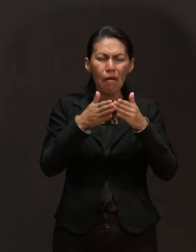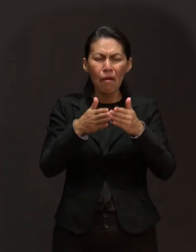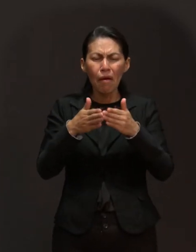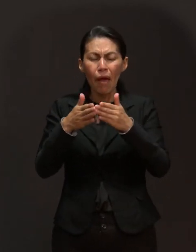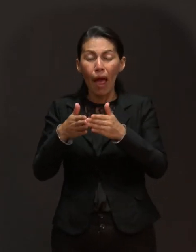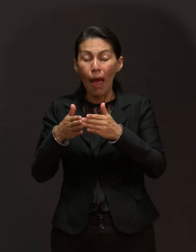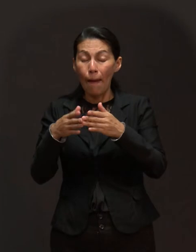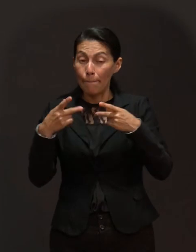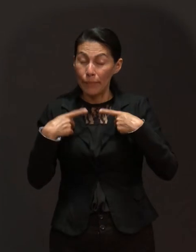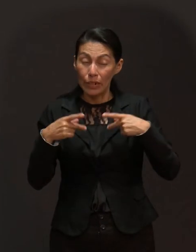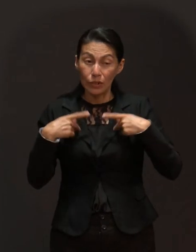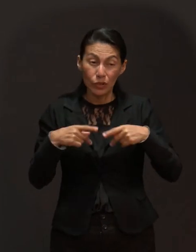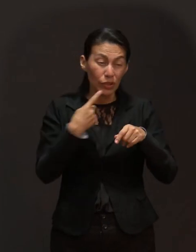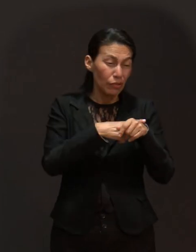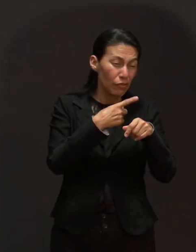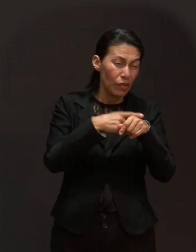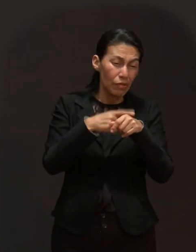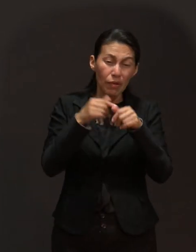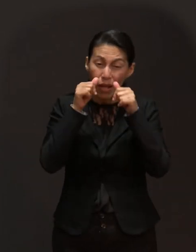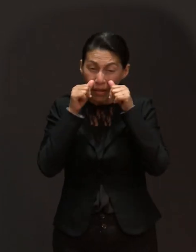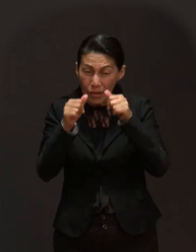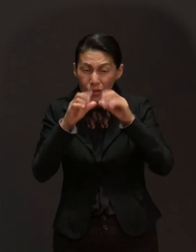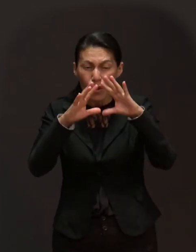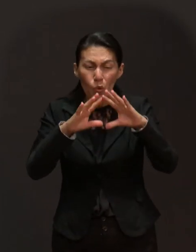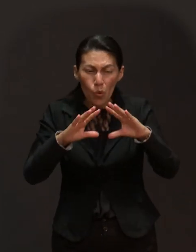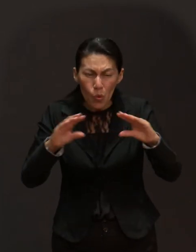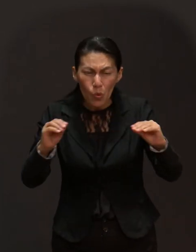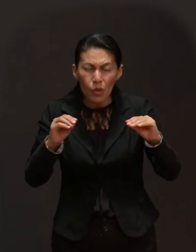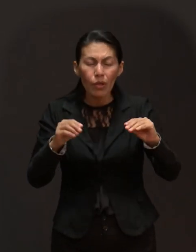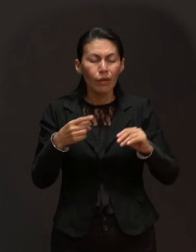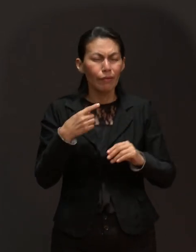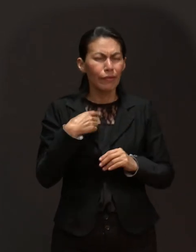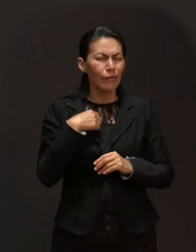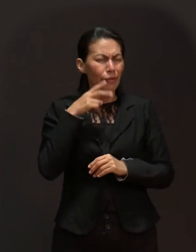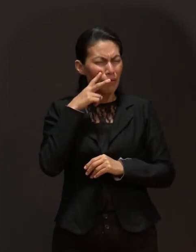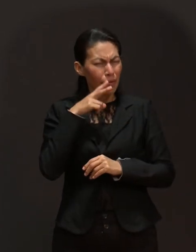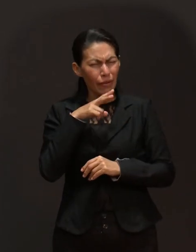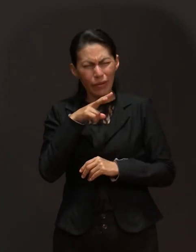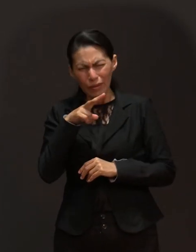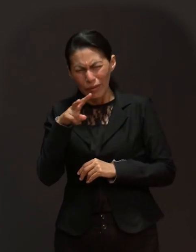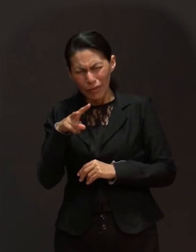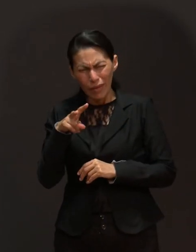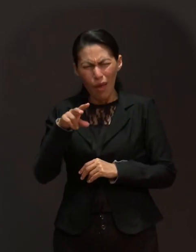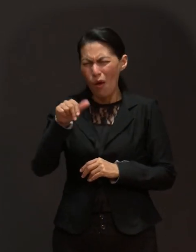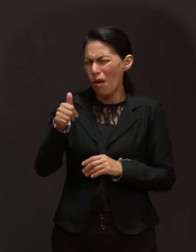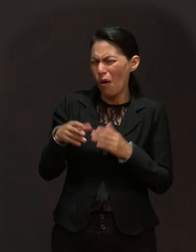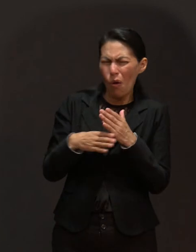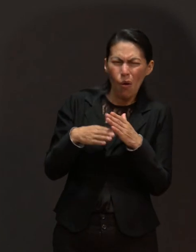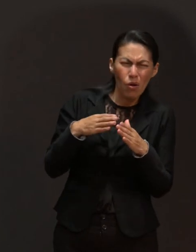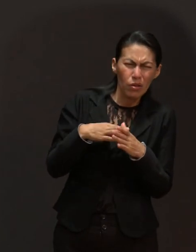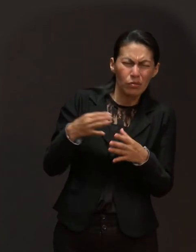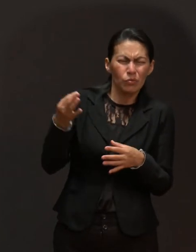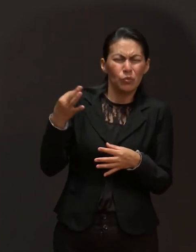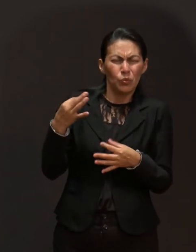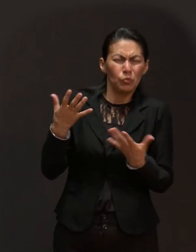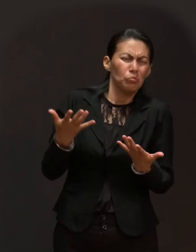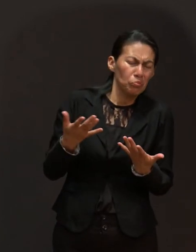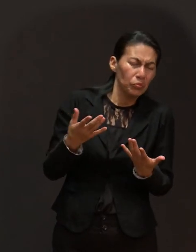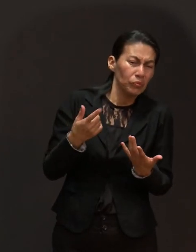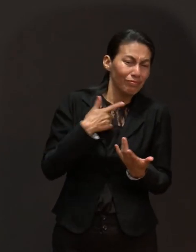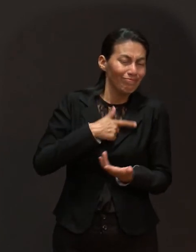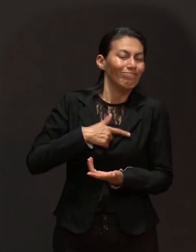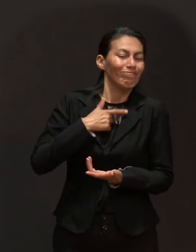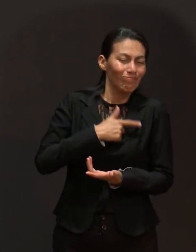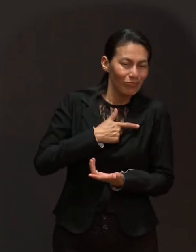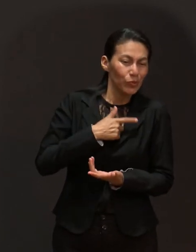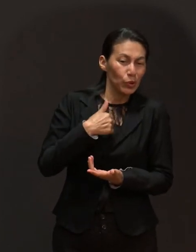atención médica a la gente necesitada mediante Adra Bolivia. Entonces, yo miraba eso y otras influencias más. Me